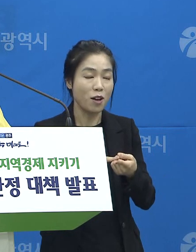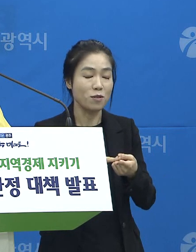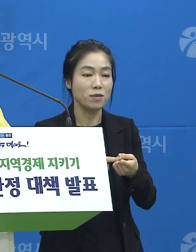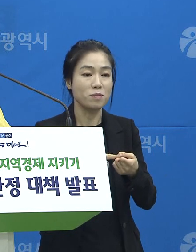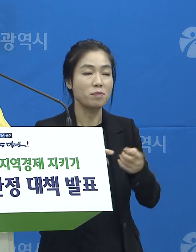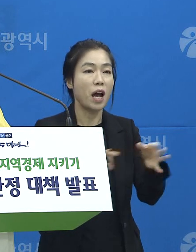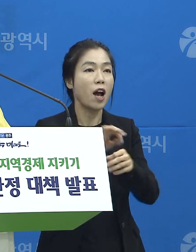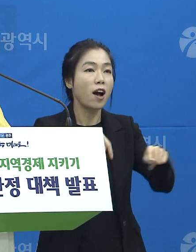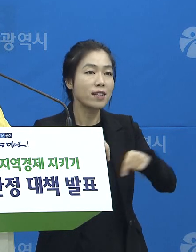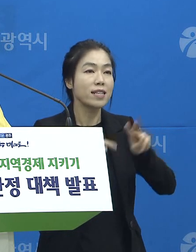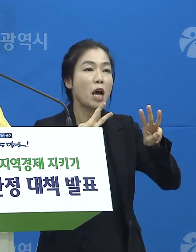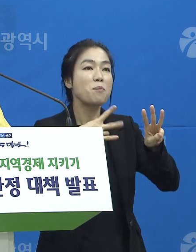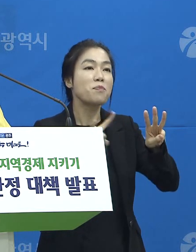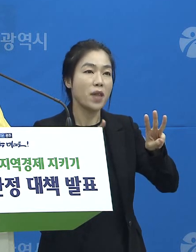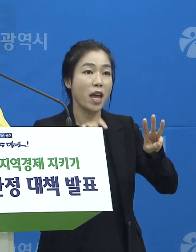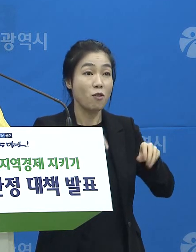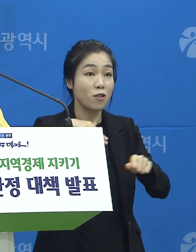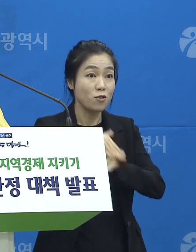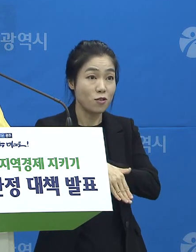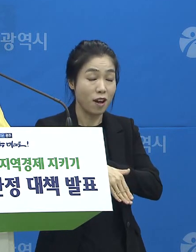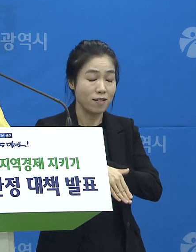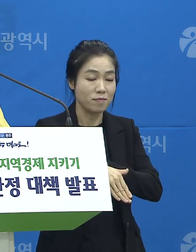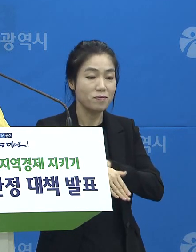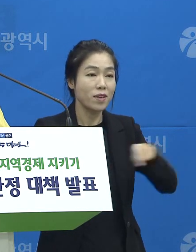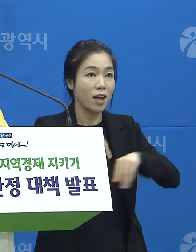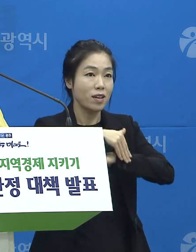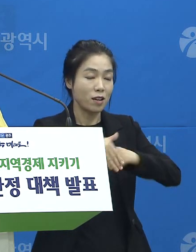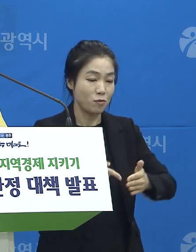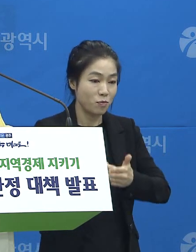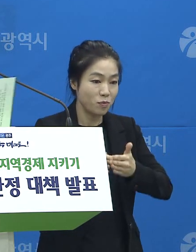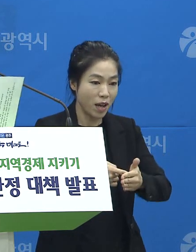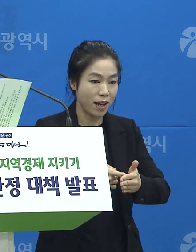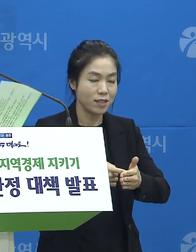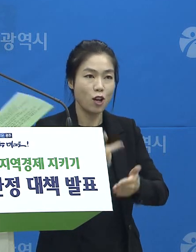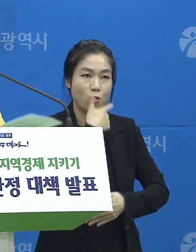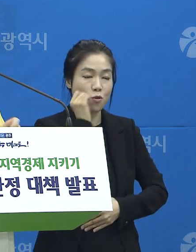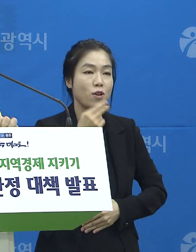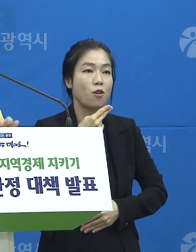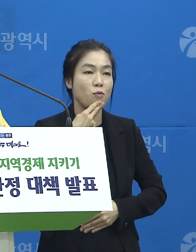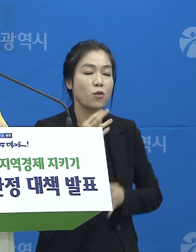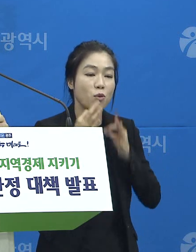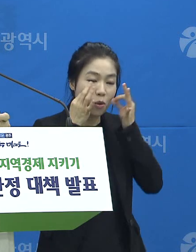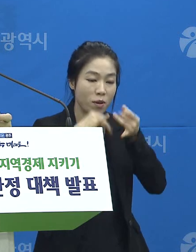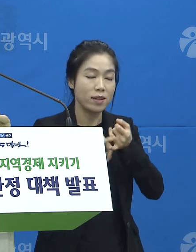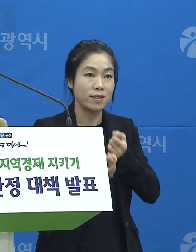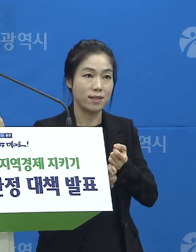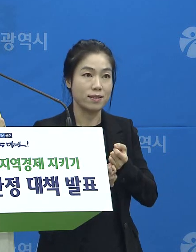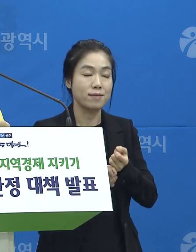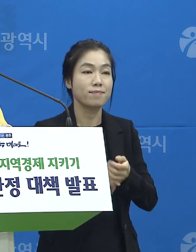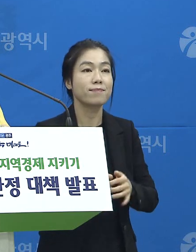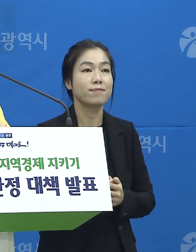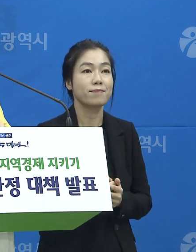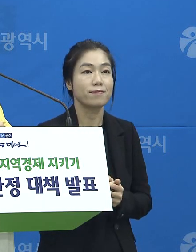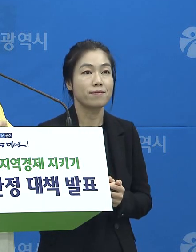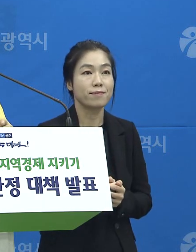광주형 3대 뉴딜을 적극 추진해 나가는 일에도 소홀함이 없도록 하겠습니다.